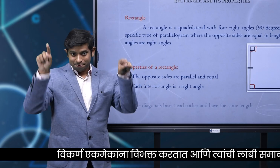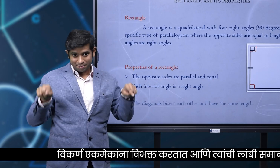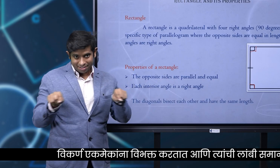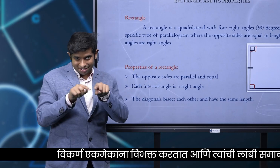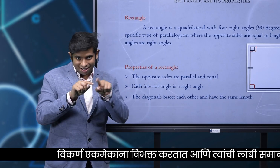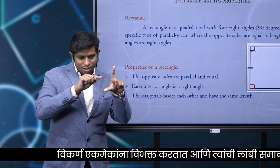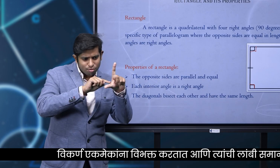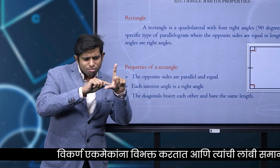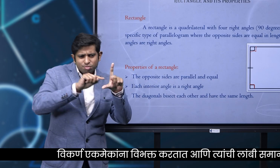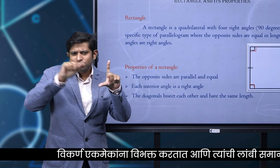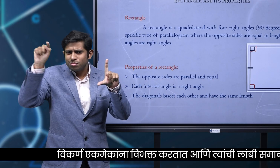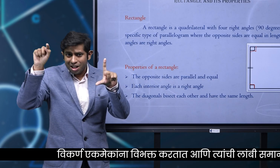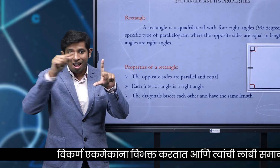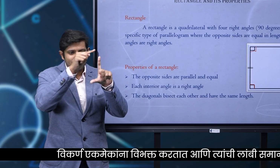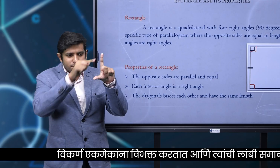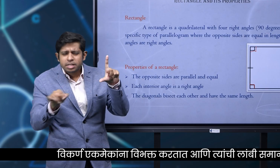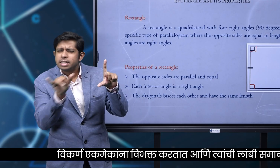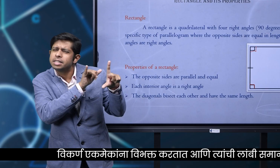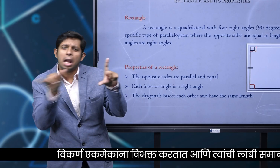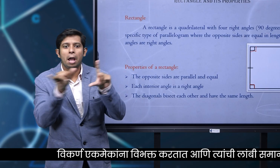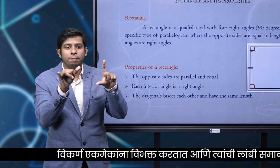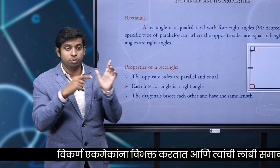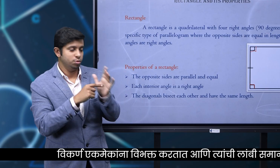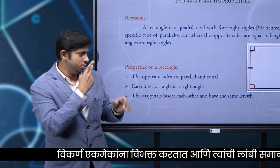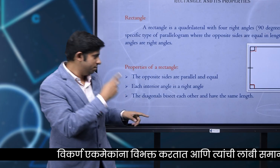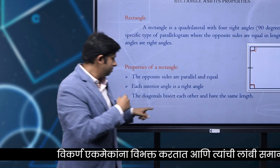विकर्ण एकमेकांना विभक्त करतात आणि त्याची लांबी समान असते.